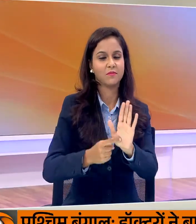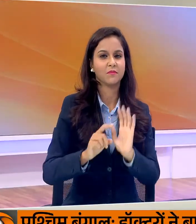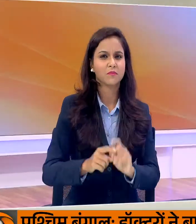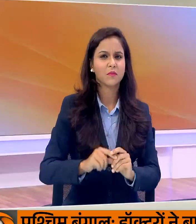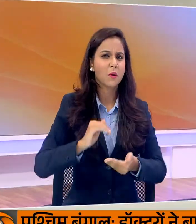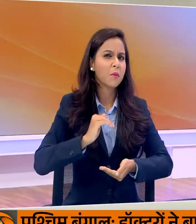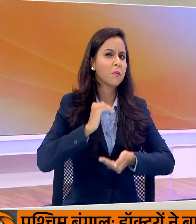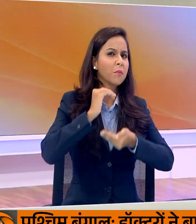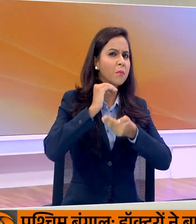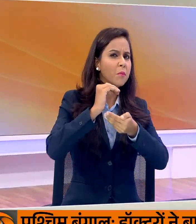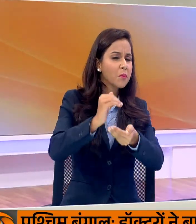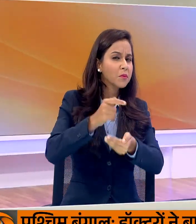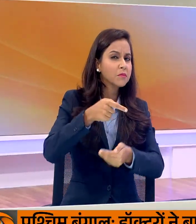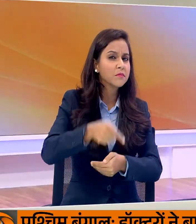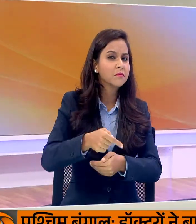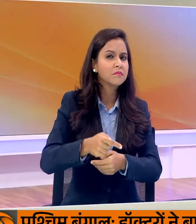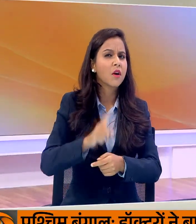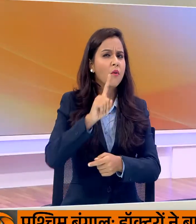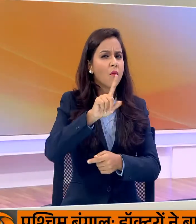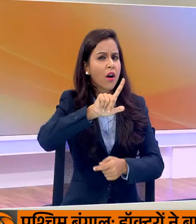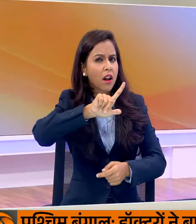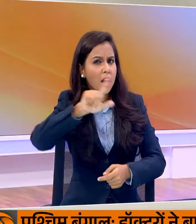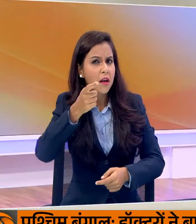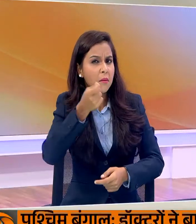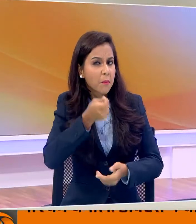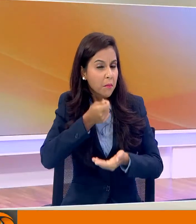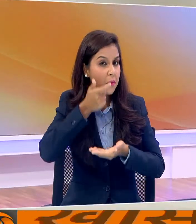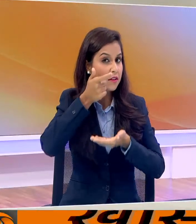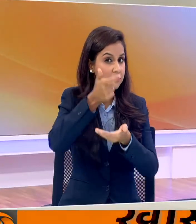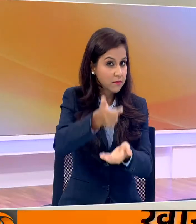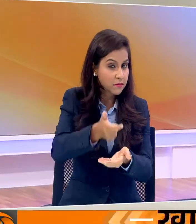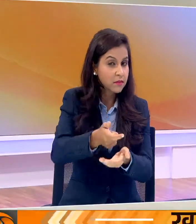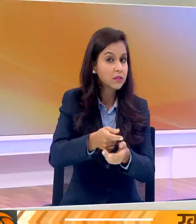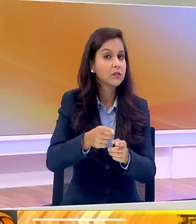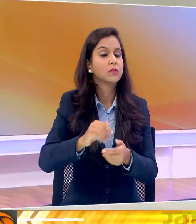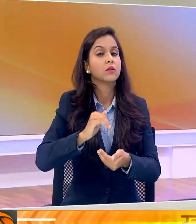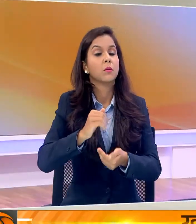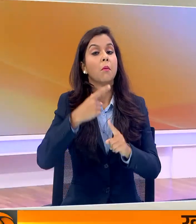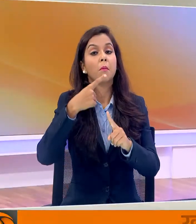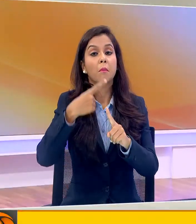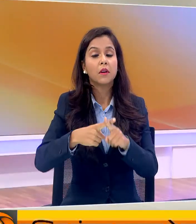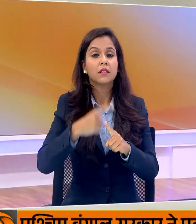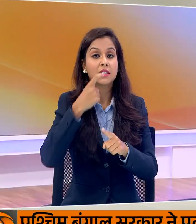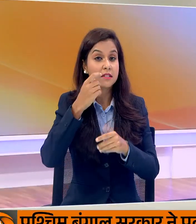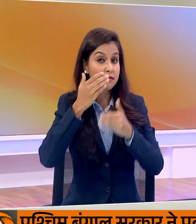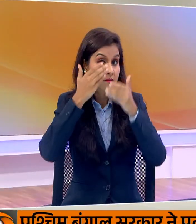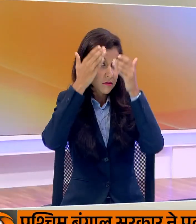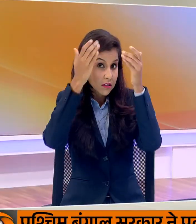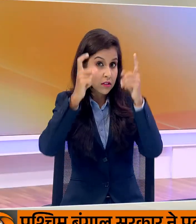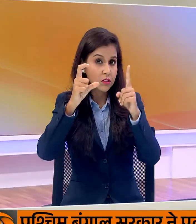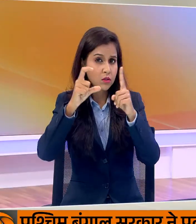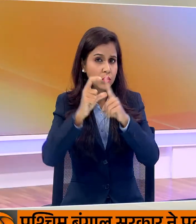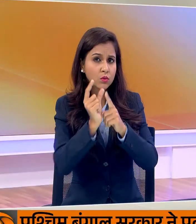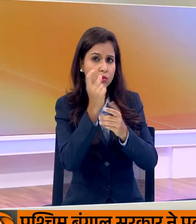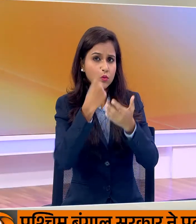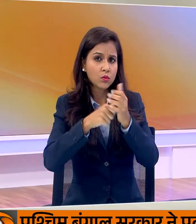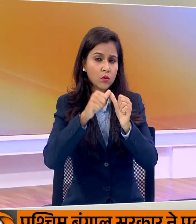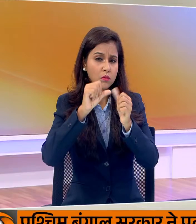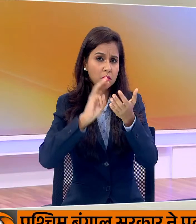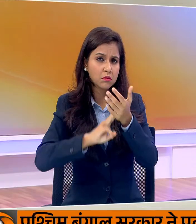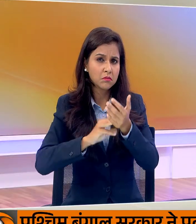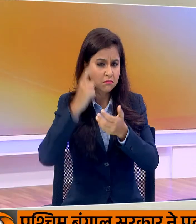एक प्रशस्ति पत्र और 1 लाख रुपए की पुरस्कार राशि दी जाती है। ये नर्स दुर्गम पहाड़ी, नदी